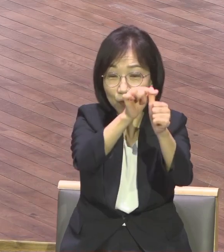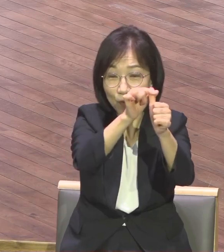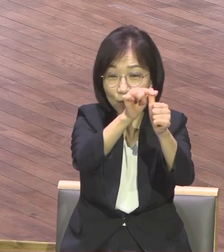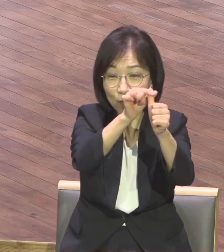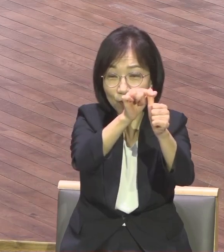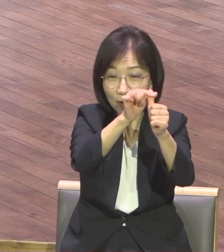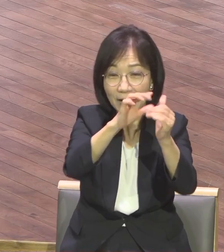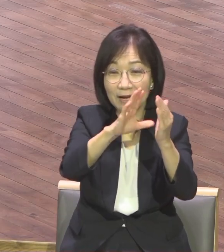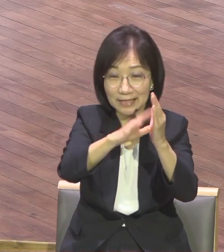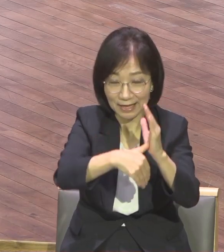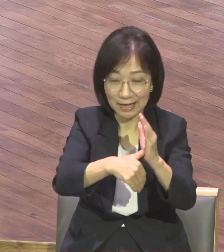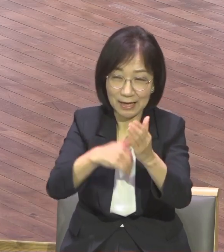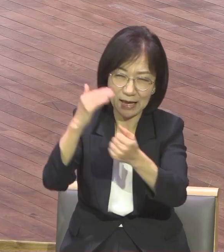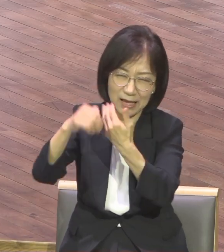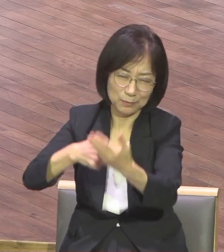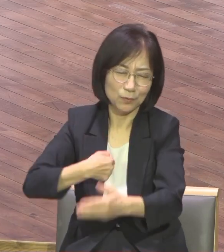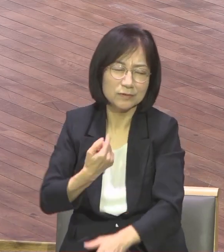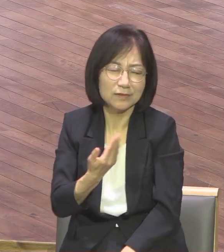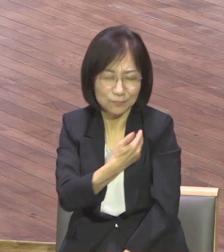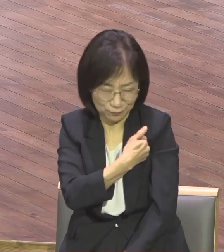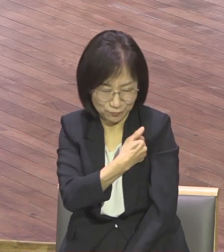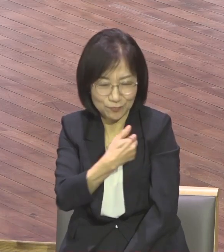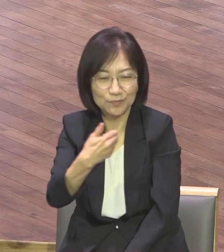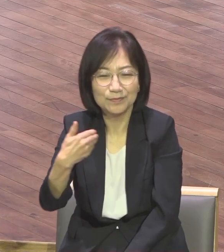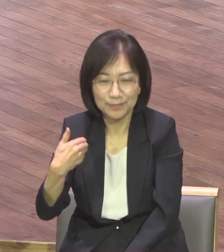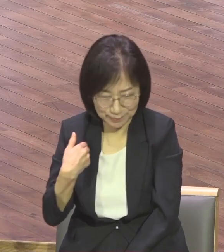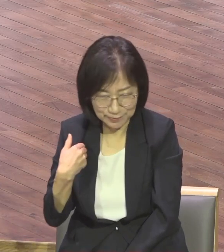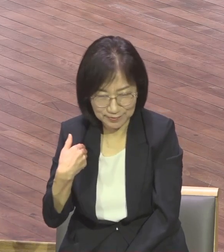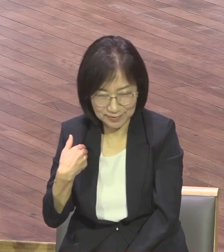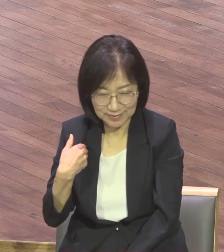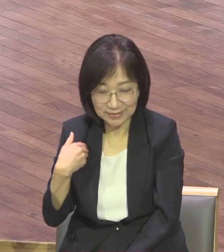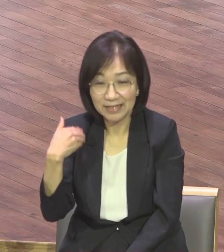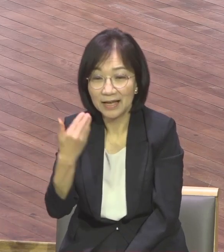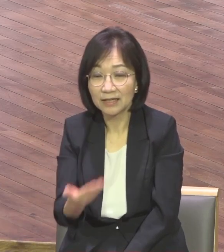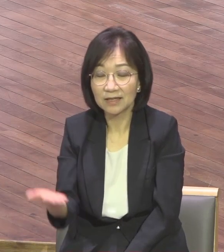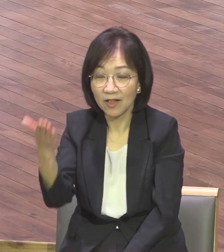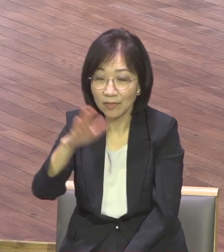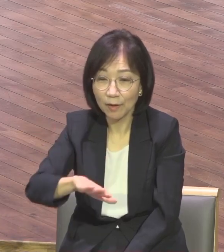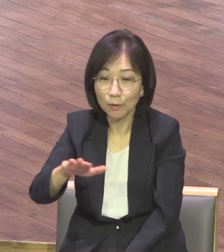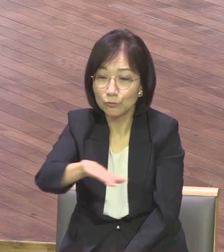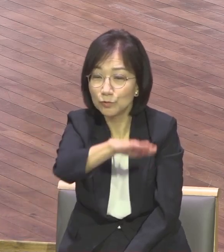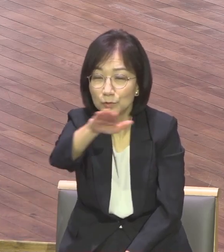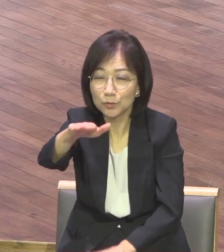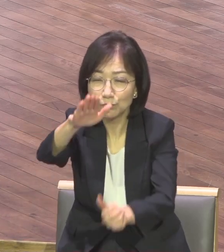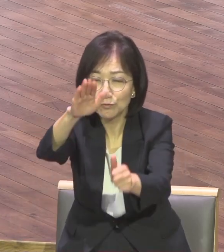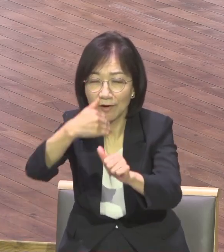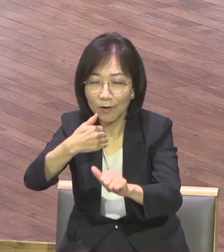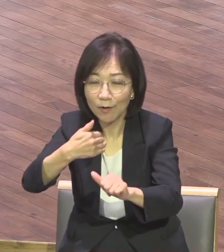끝날 텐데 왜 이렇게 우리를 사용하셔서